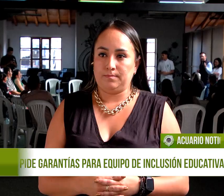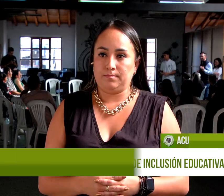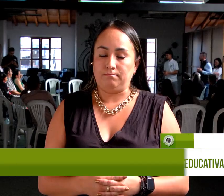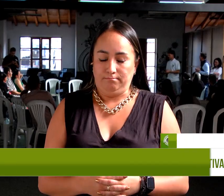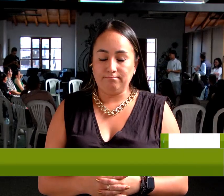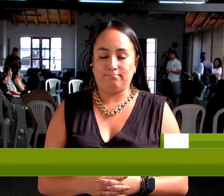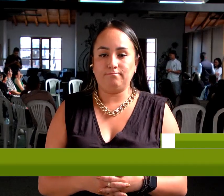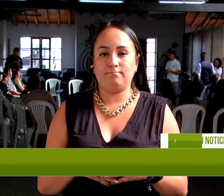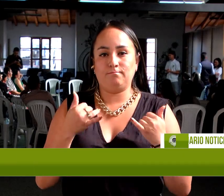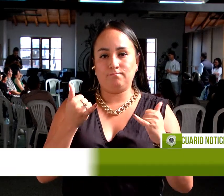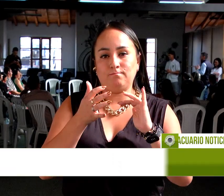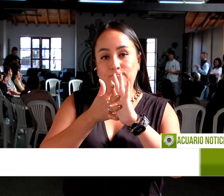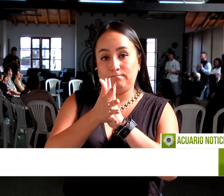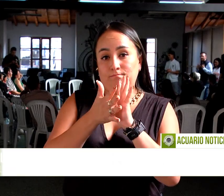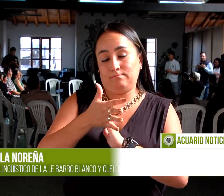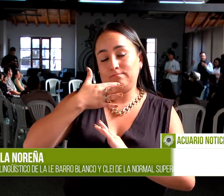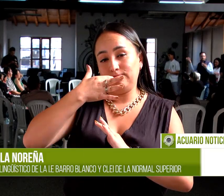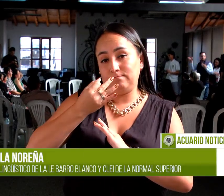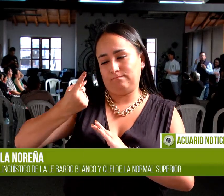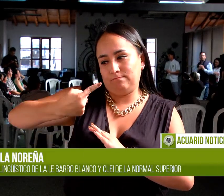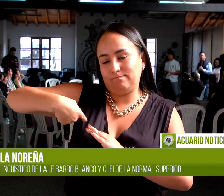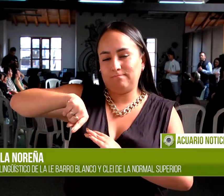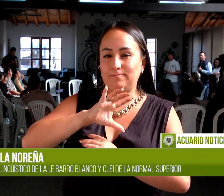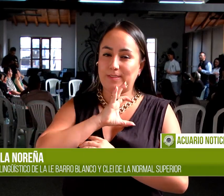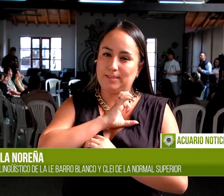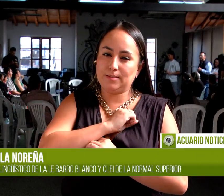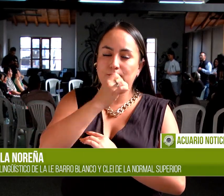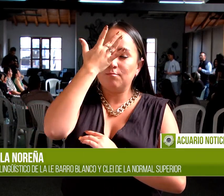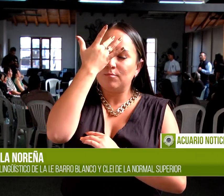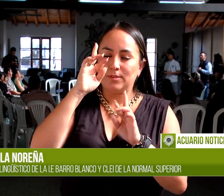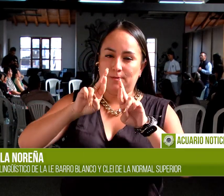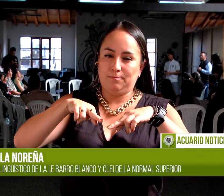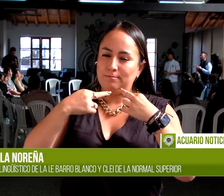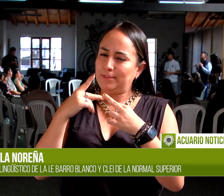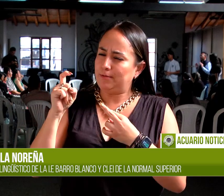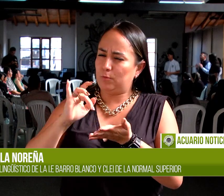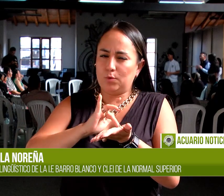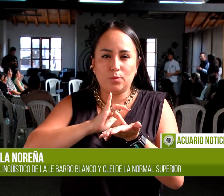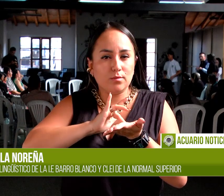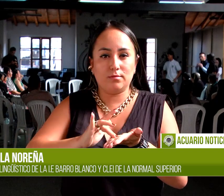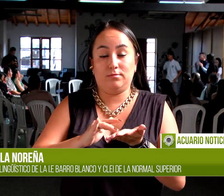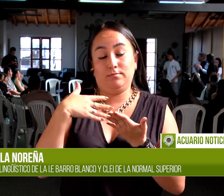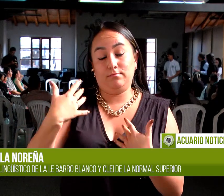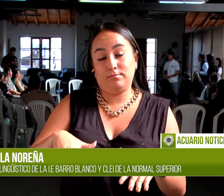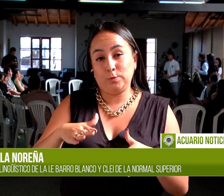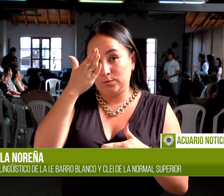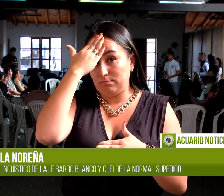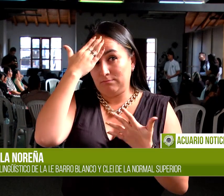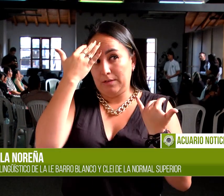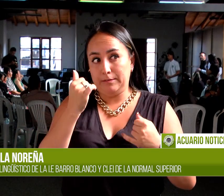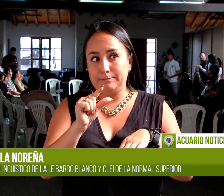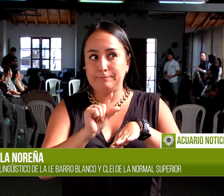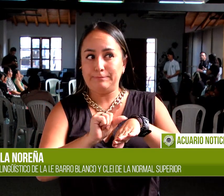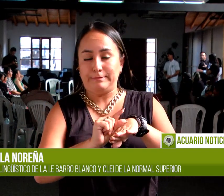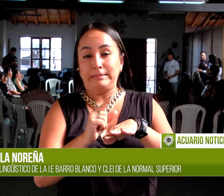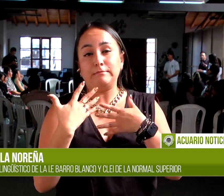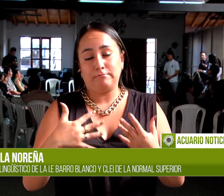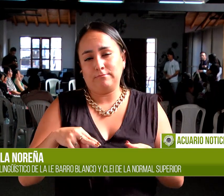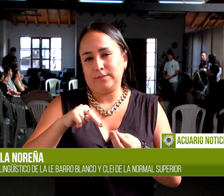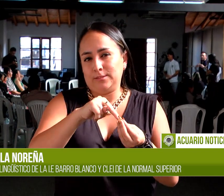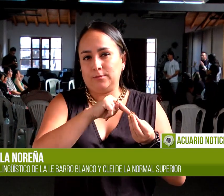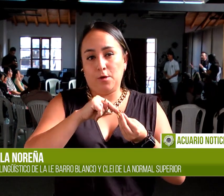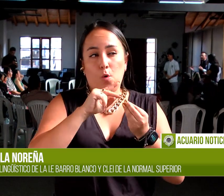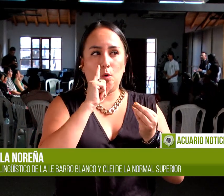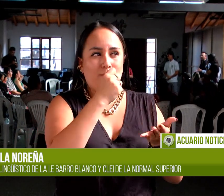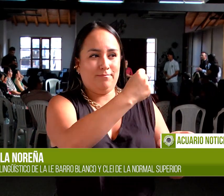educativas? Claro que sí. Lo que quiero informar es que el día de hoy estamos un poco tristes debido a que hay algo muy